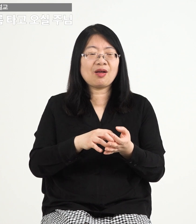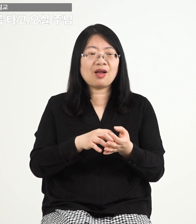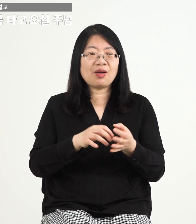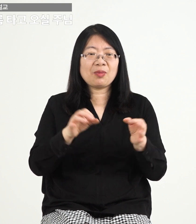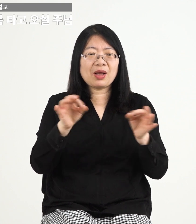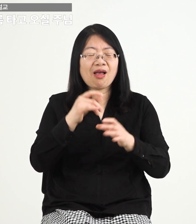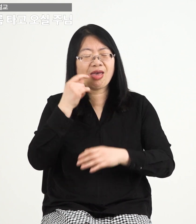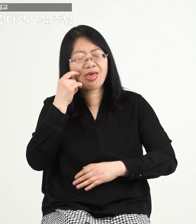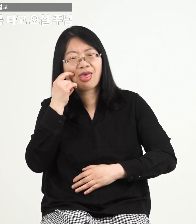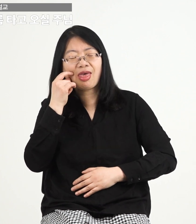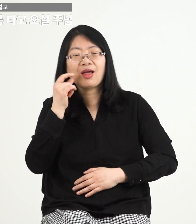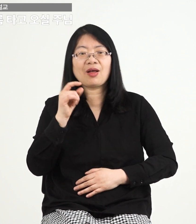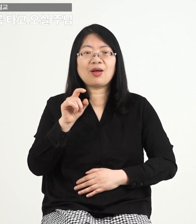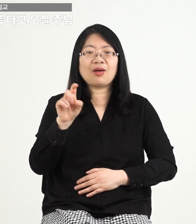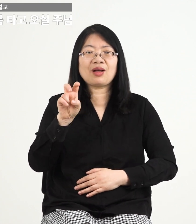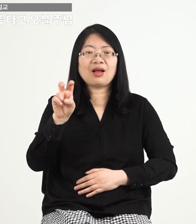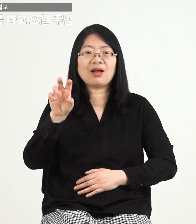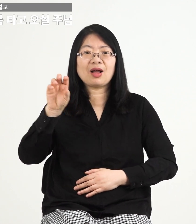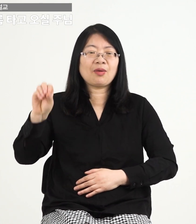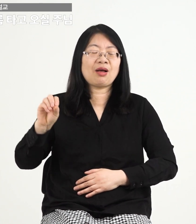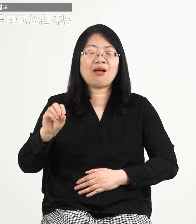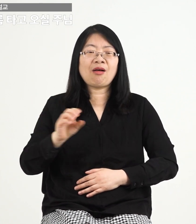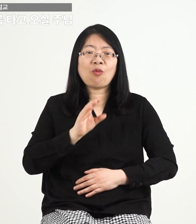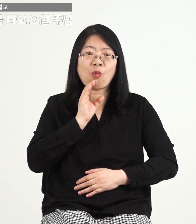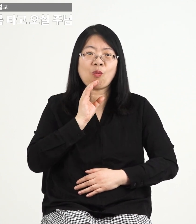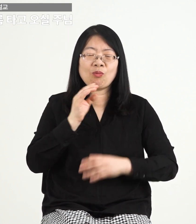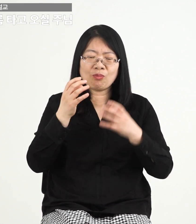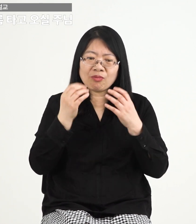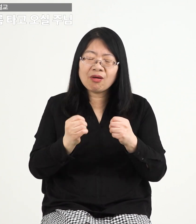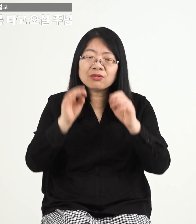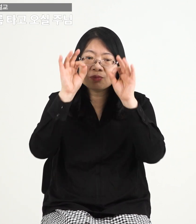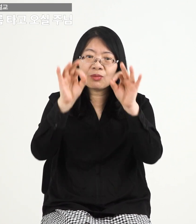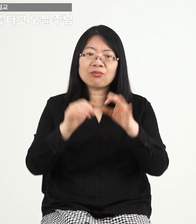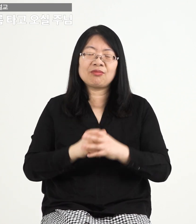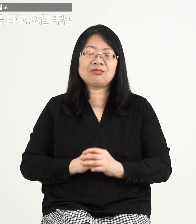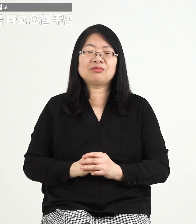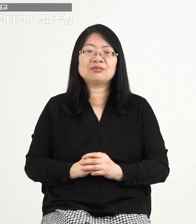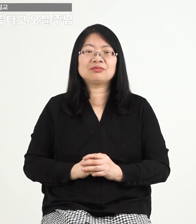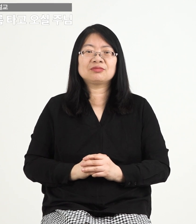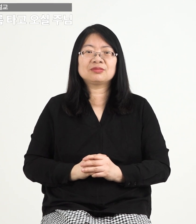몇십만 조회수. 이거 얼마나 많이 본다는 거예요?